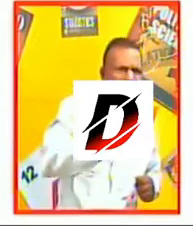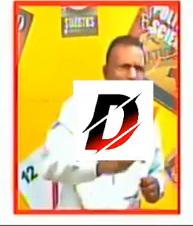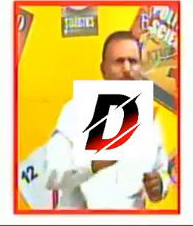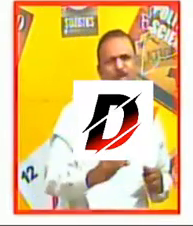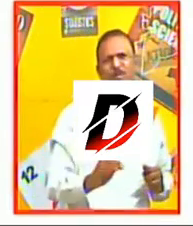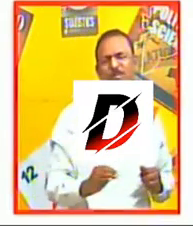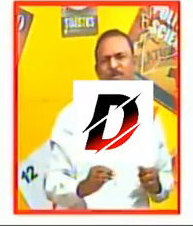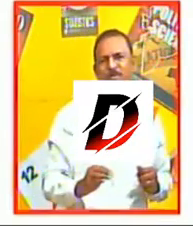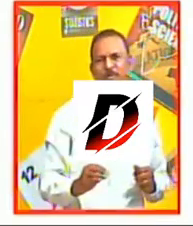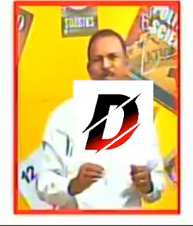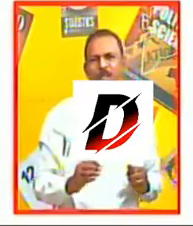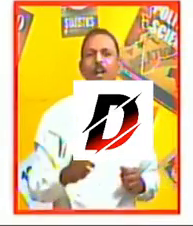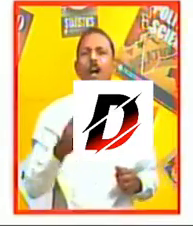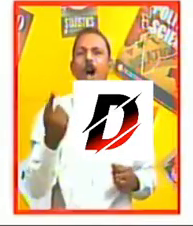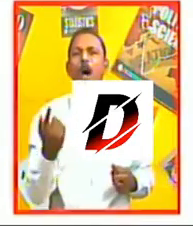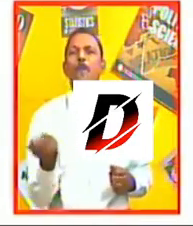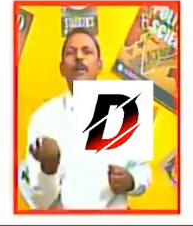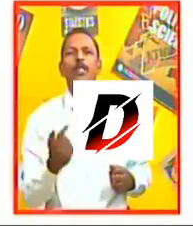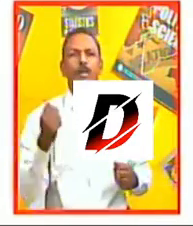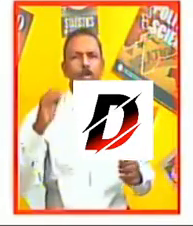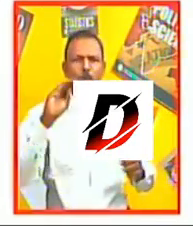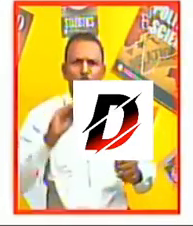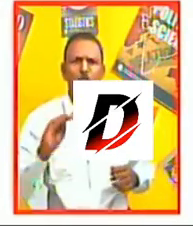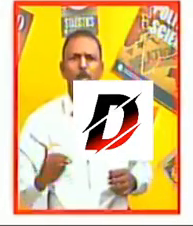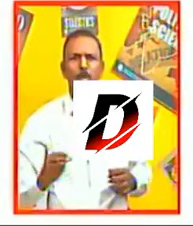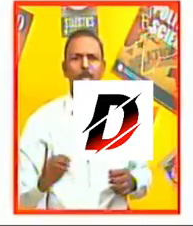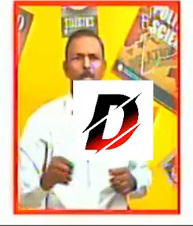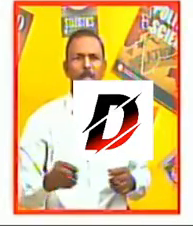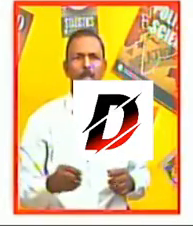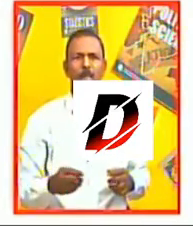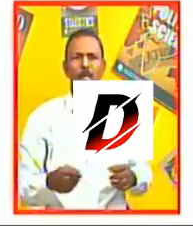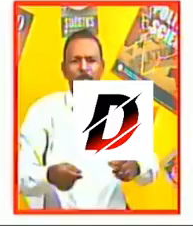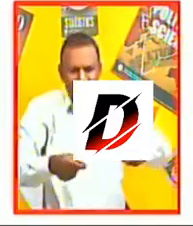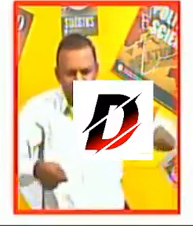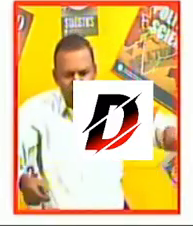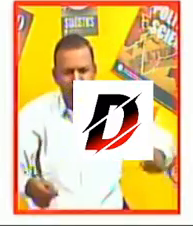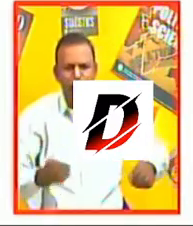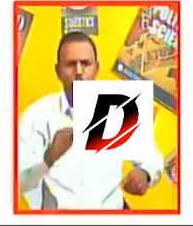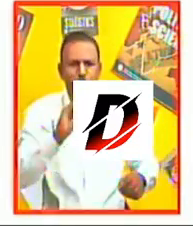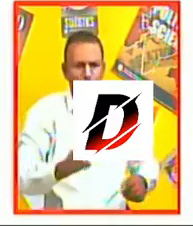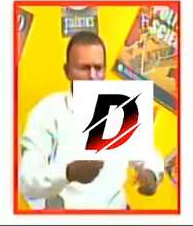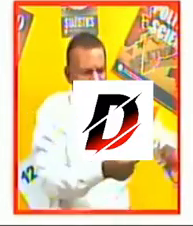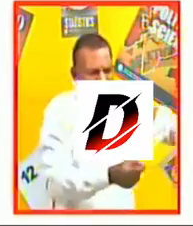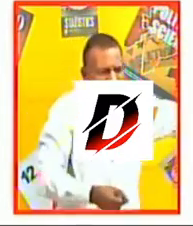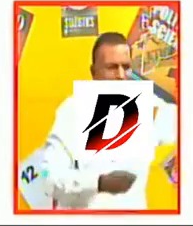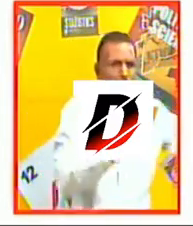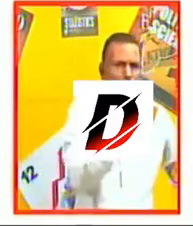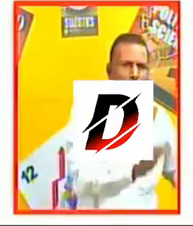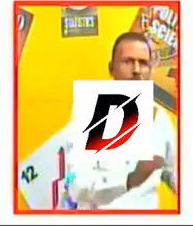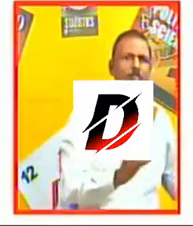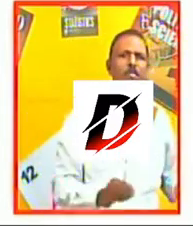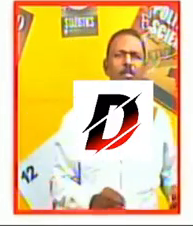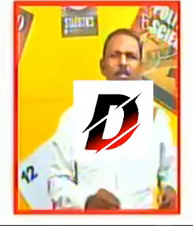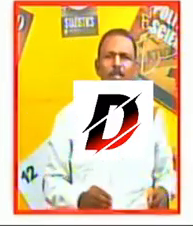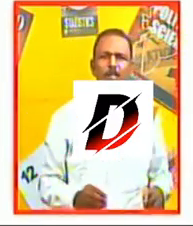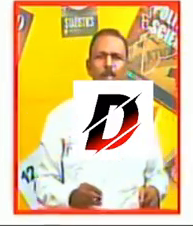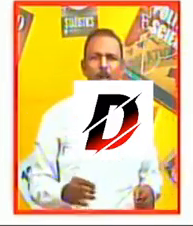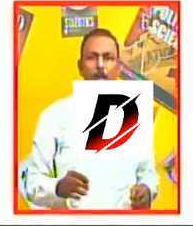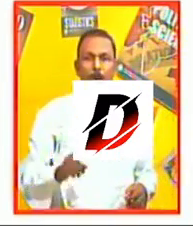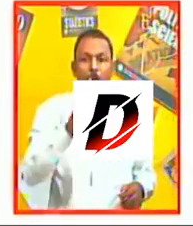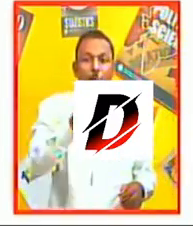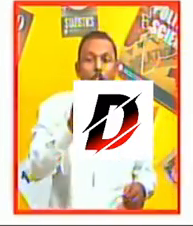என்பது குறையும். அப்படி குறையும் பொழுது எத்தனை மீட்டருக்கு ஒருக்க இது குறையுது அப்படின்னு பார்க்கின்ற